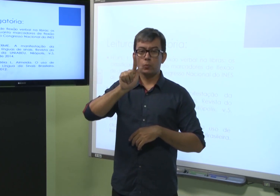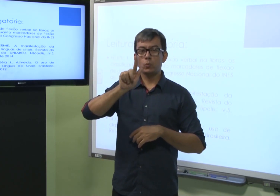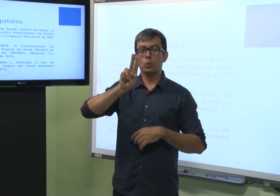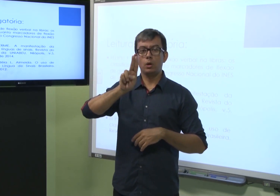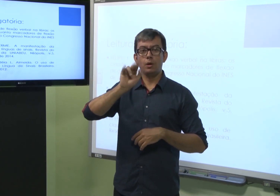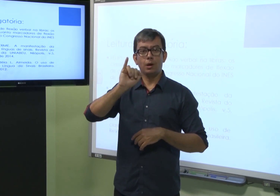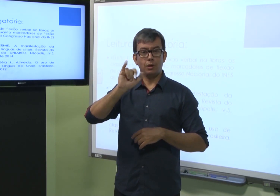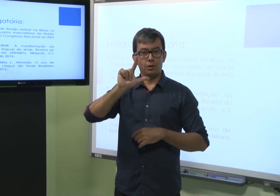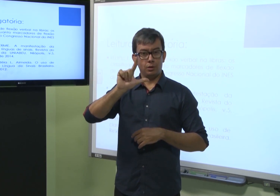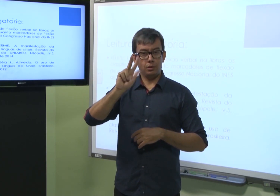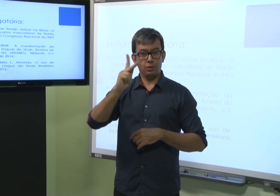Guilherme